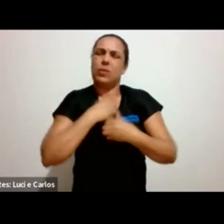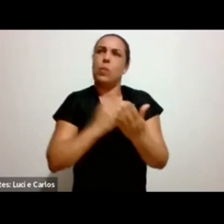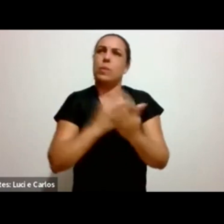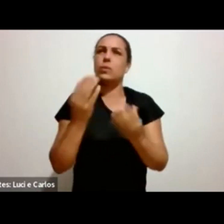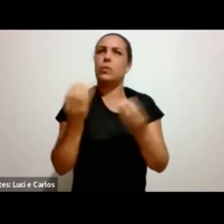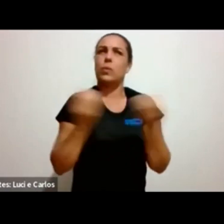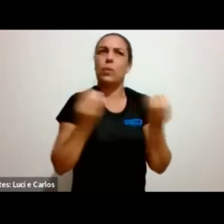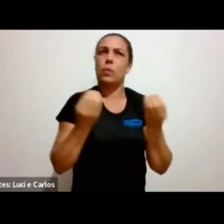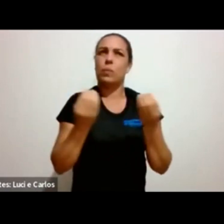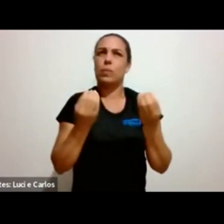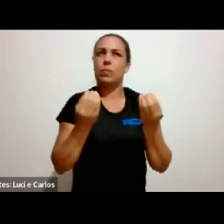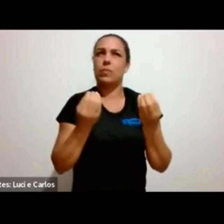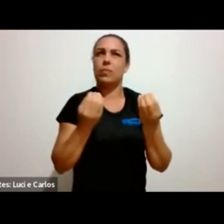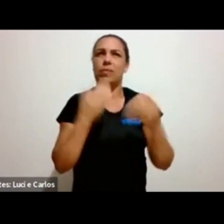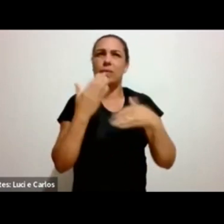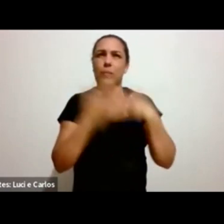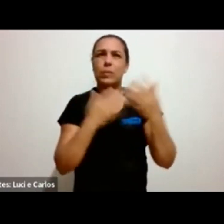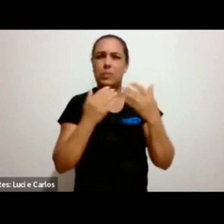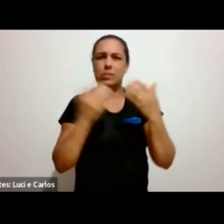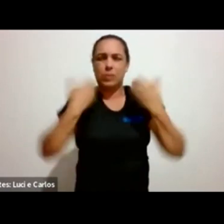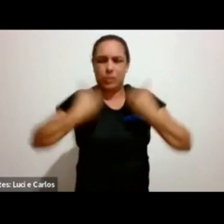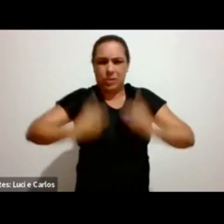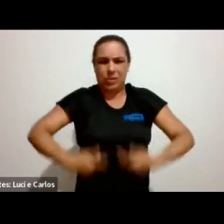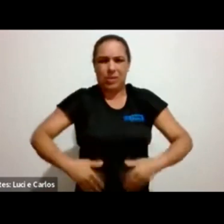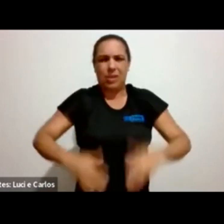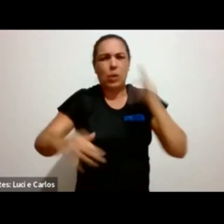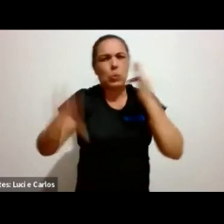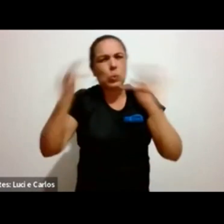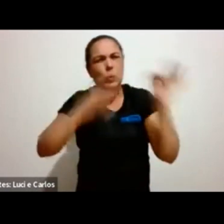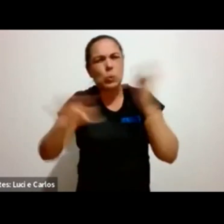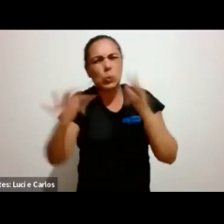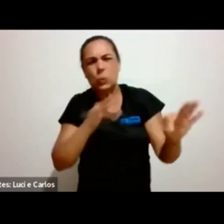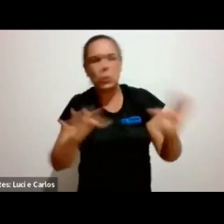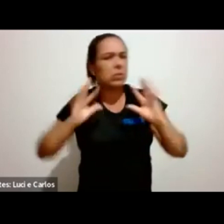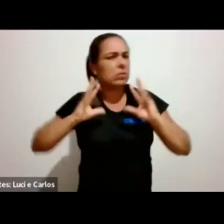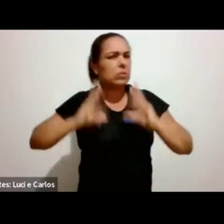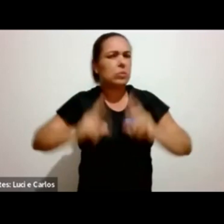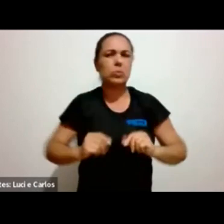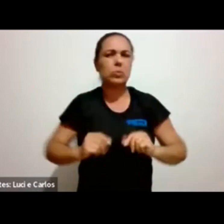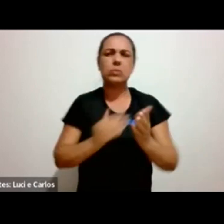ponto de acabar atacando o seu físico com dores pelo corpo todo.